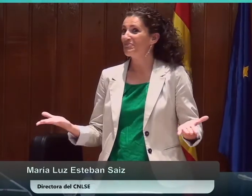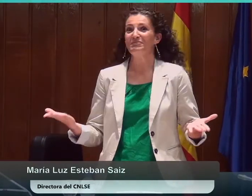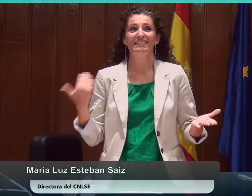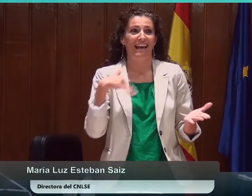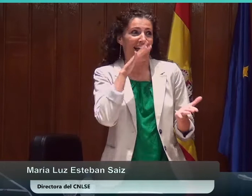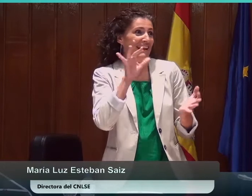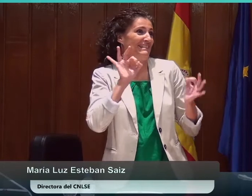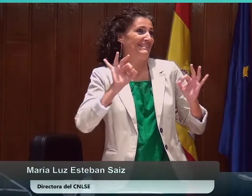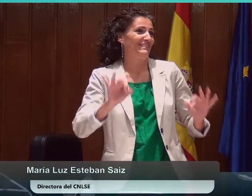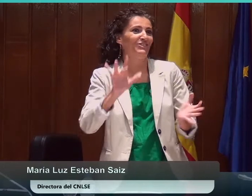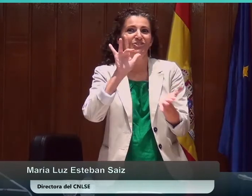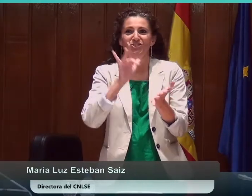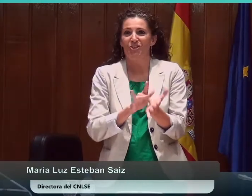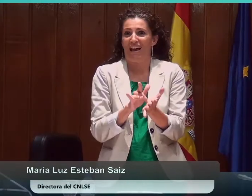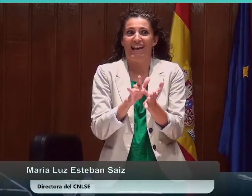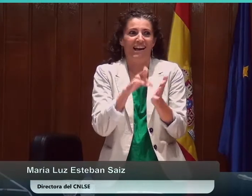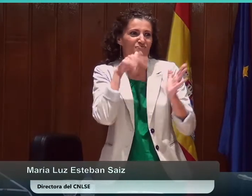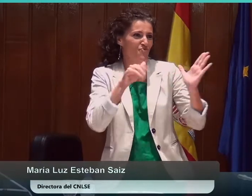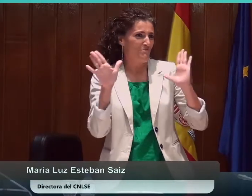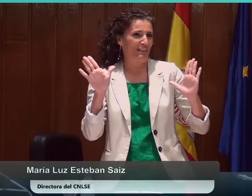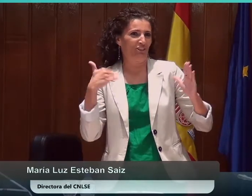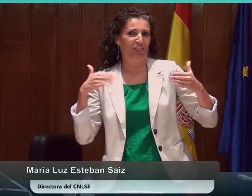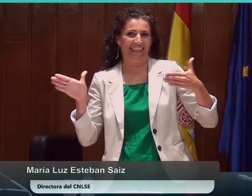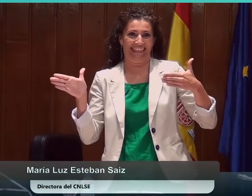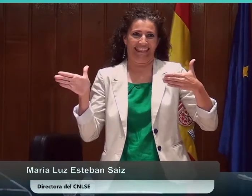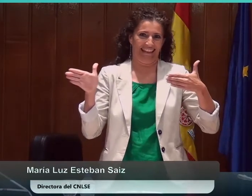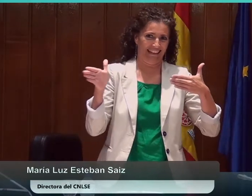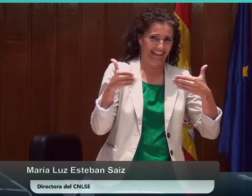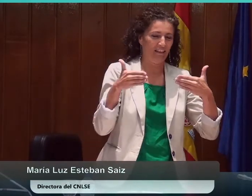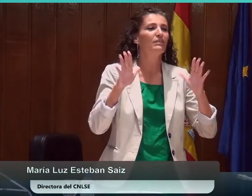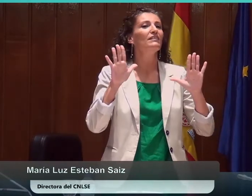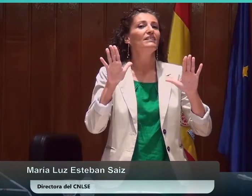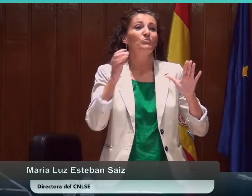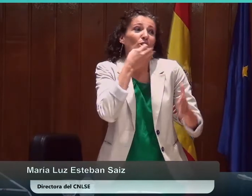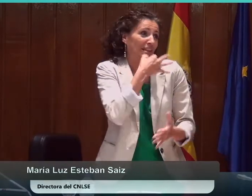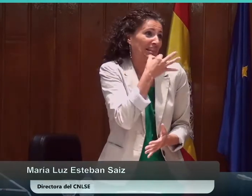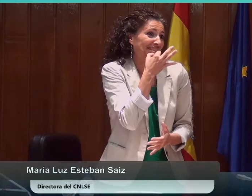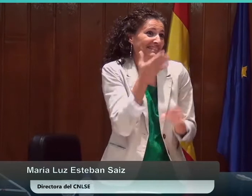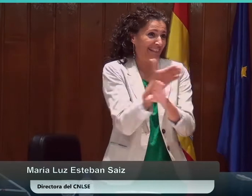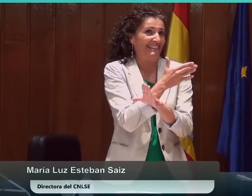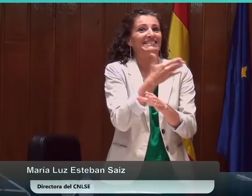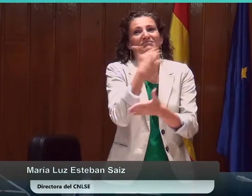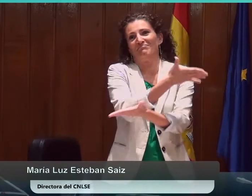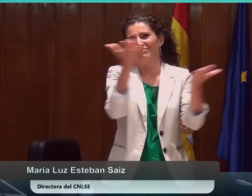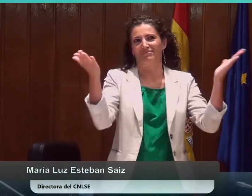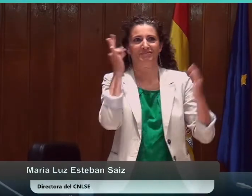bueno llegamos al momento de la clausura Buenas tardes